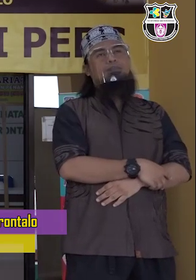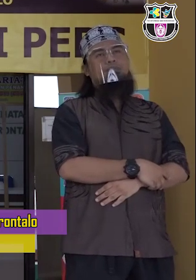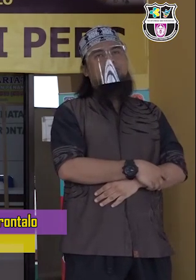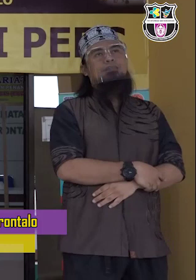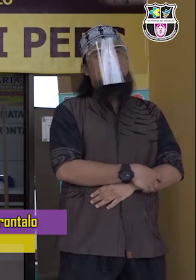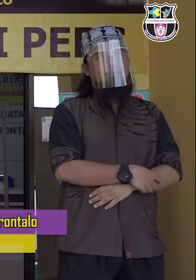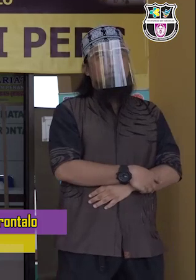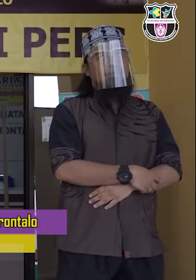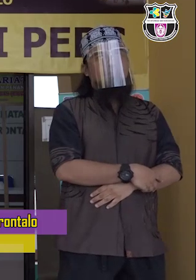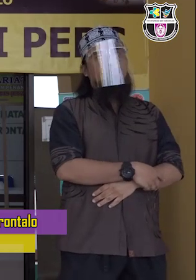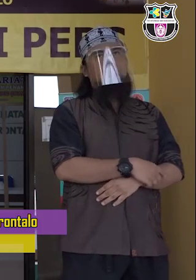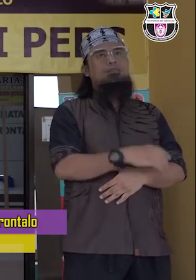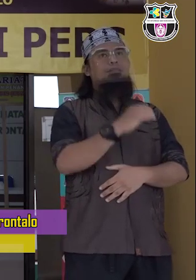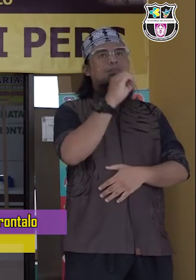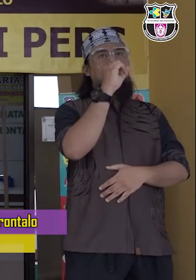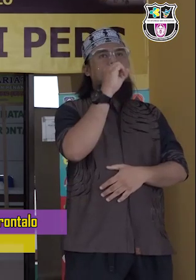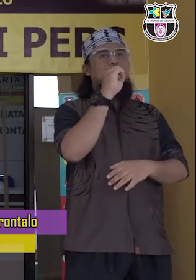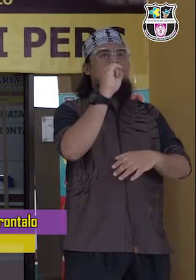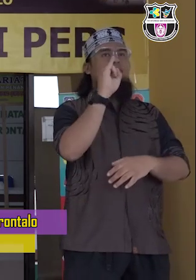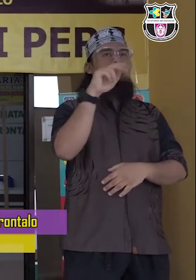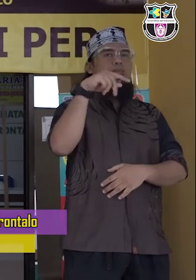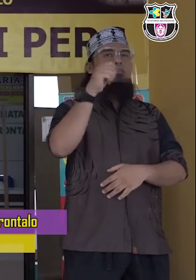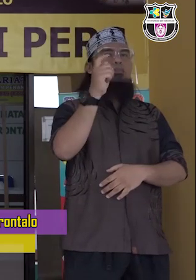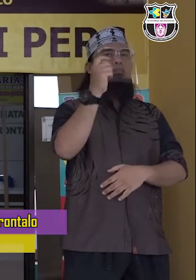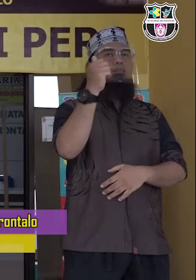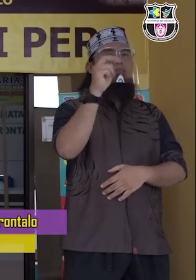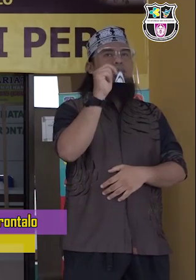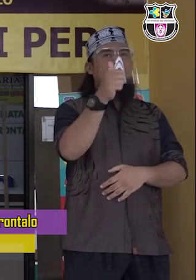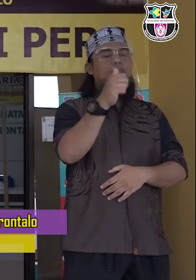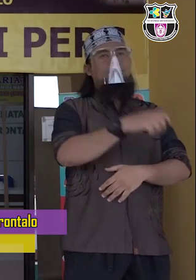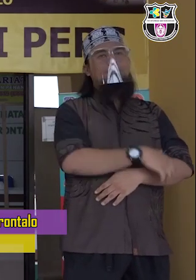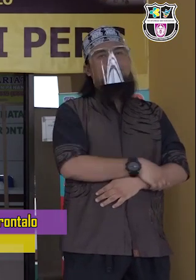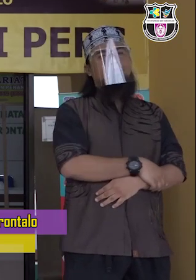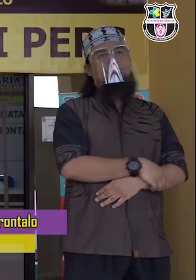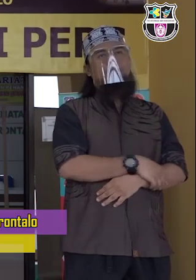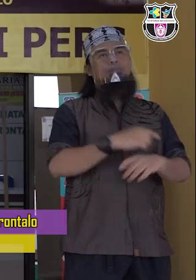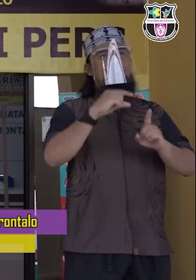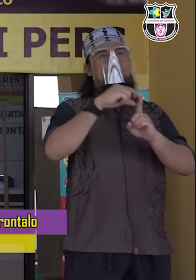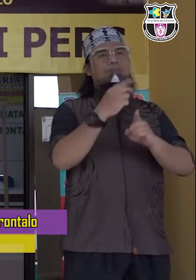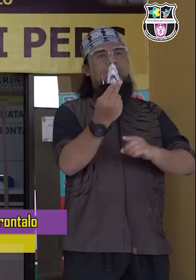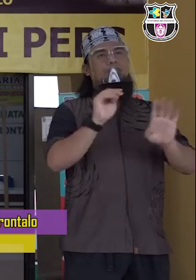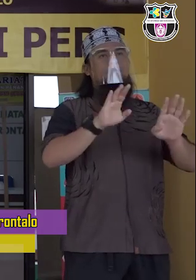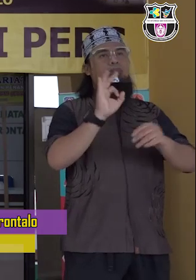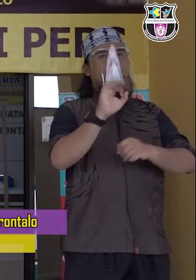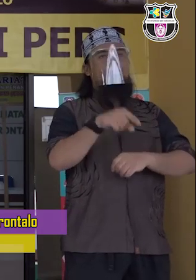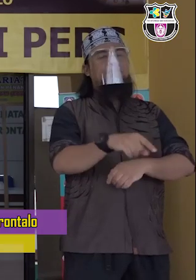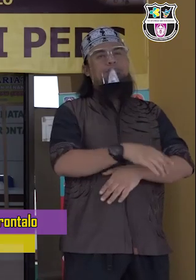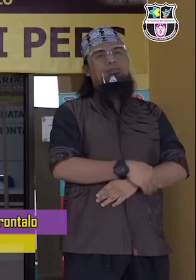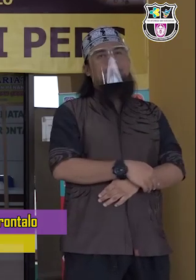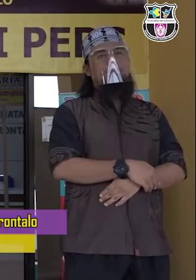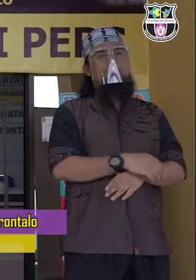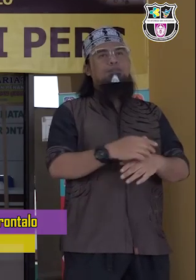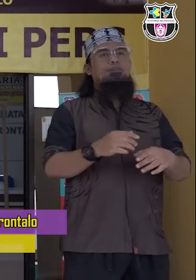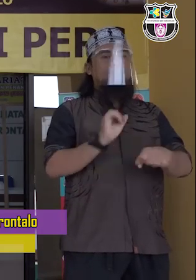Barat, Kecamatan Cipatana, Kota Gorontalo. Pasien 283 ini juga merupakan